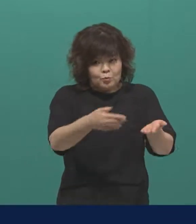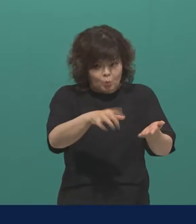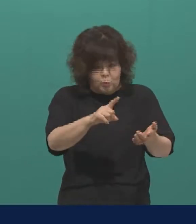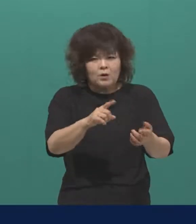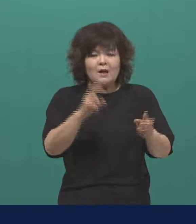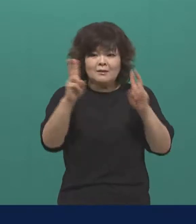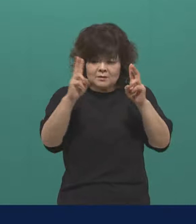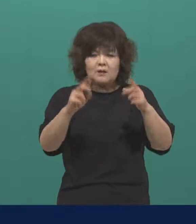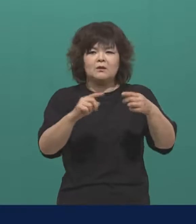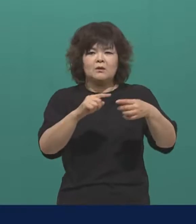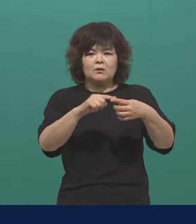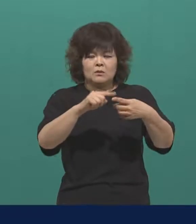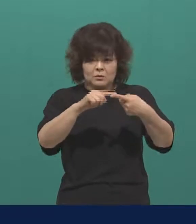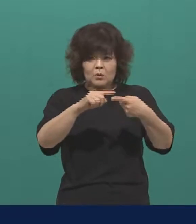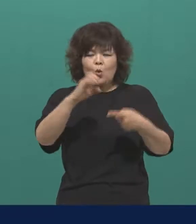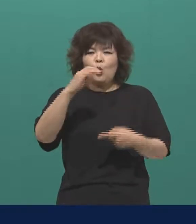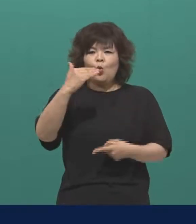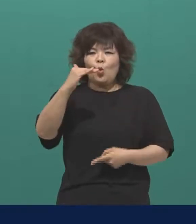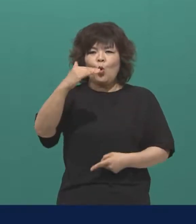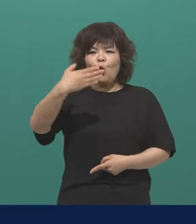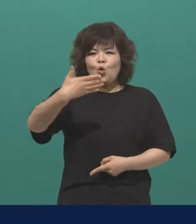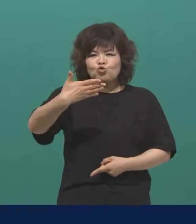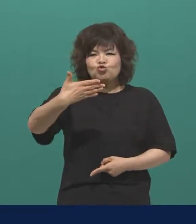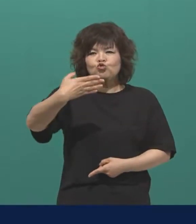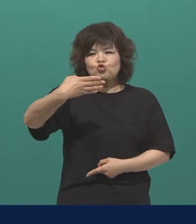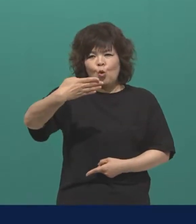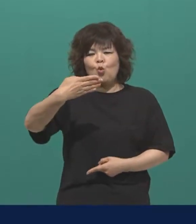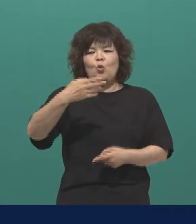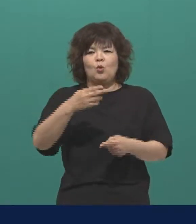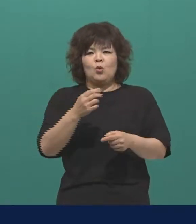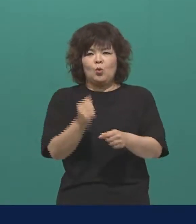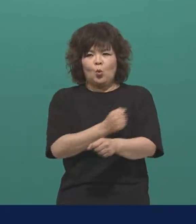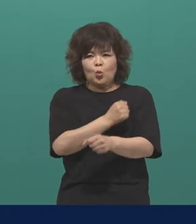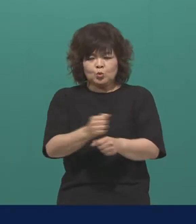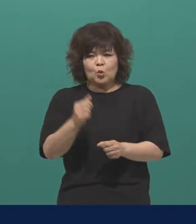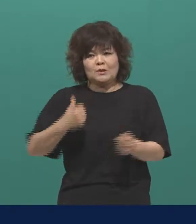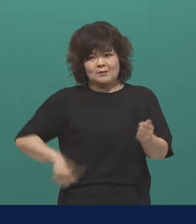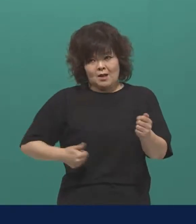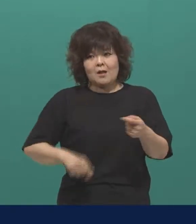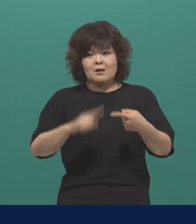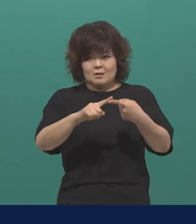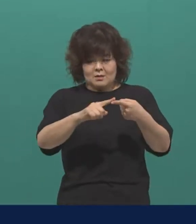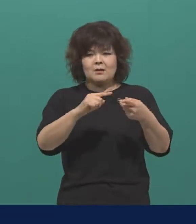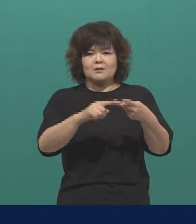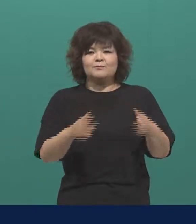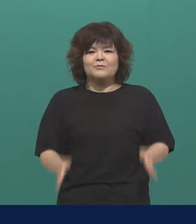感謝状が贈られたのは、国与工業滋賀、